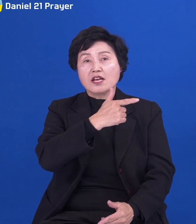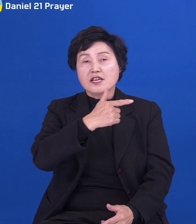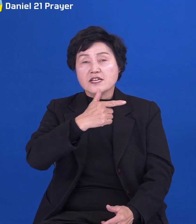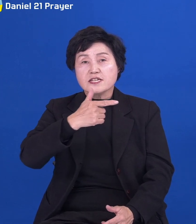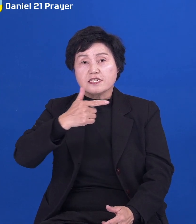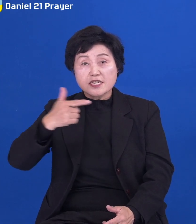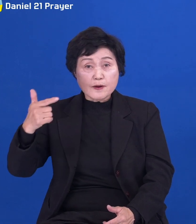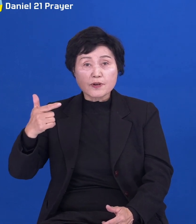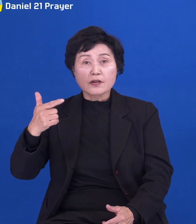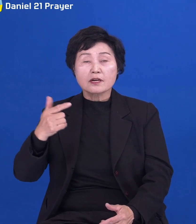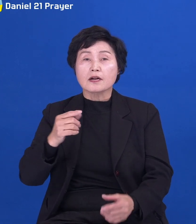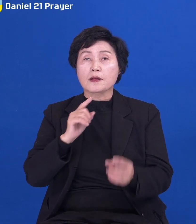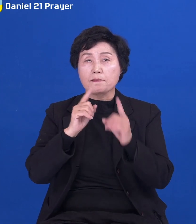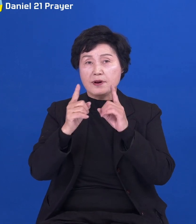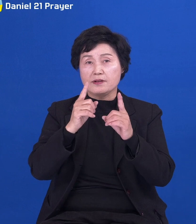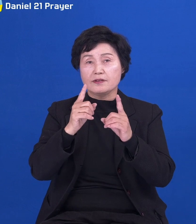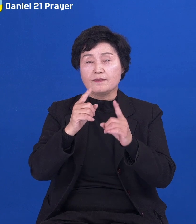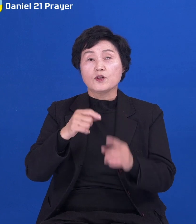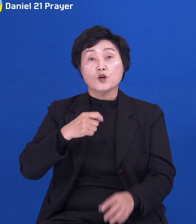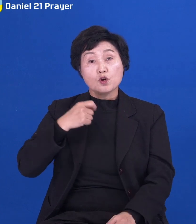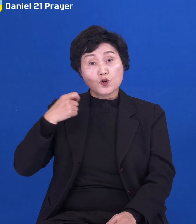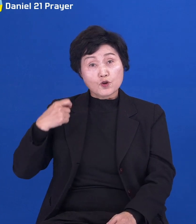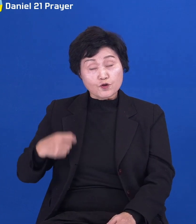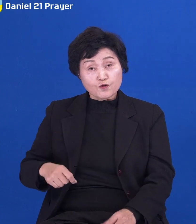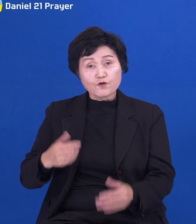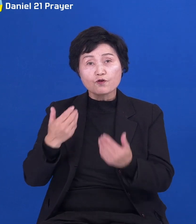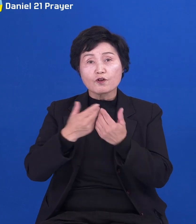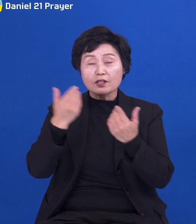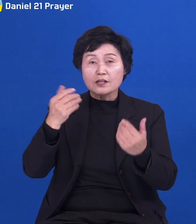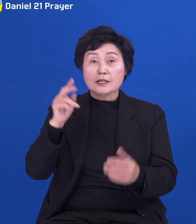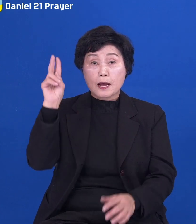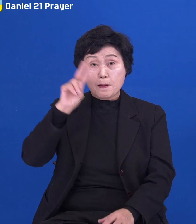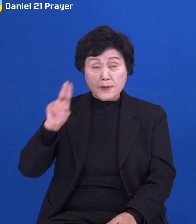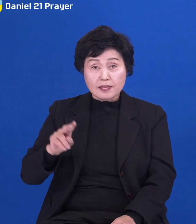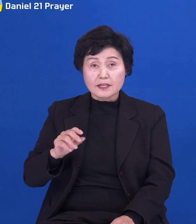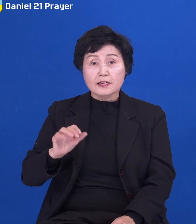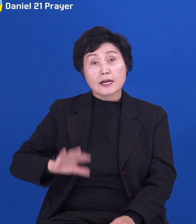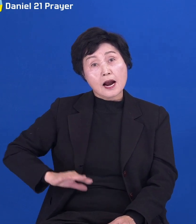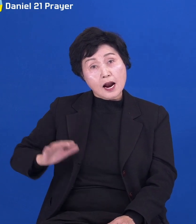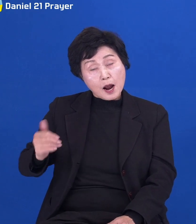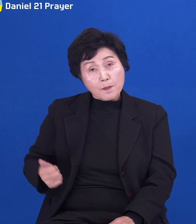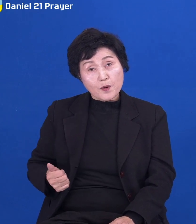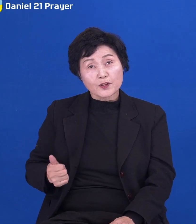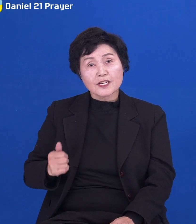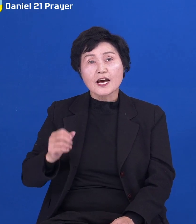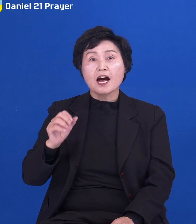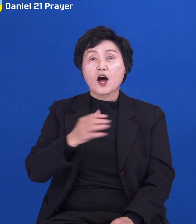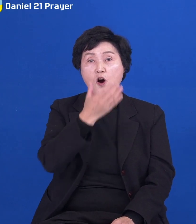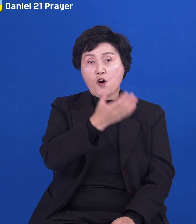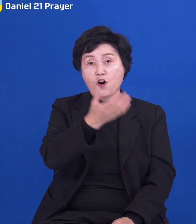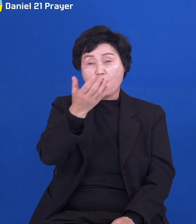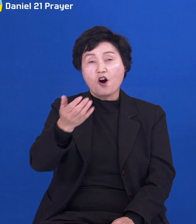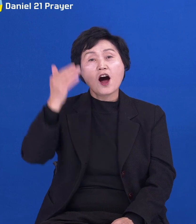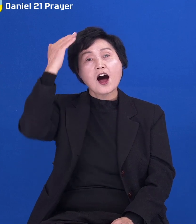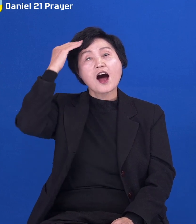의지하여서 중국을 떠나서 베트남, 캄보디아를 걸쳐 대한민국에 입국하게 되었어요.